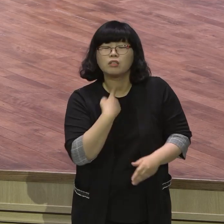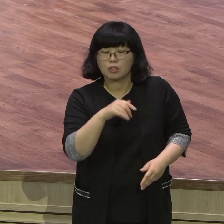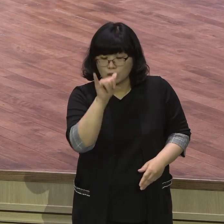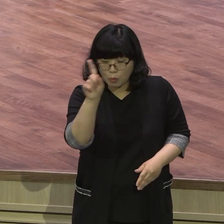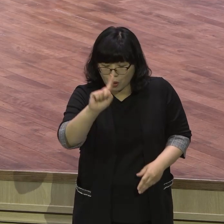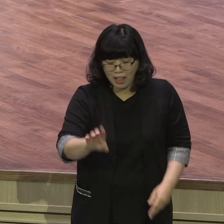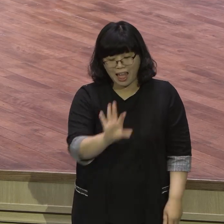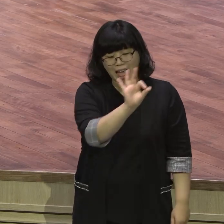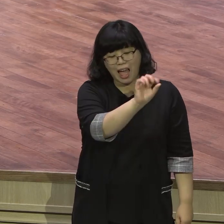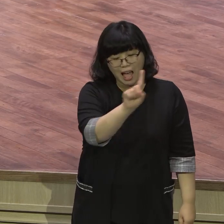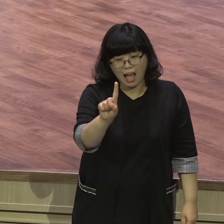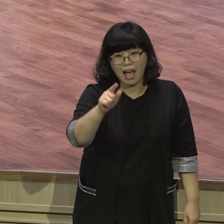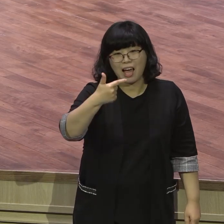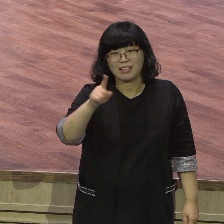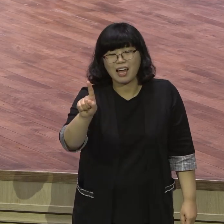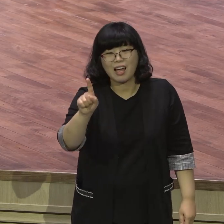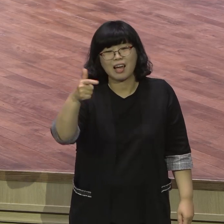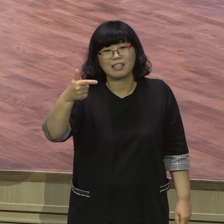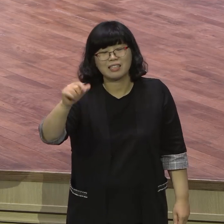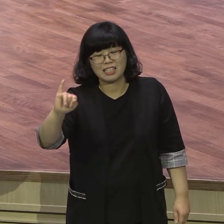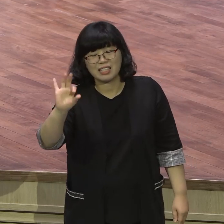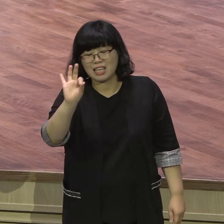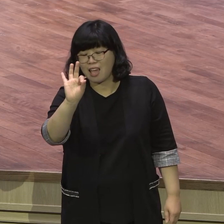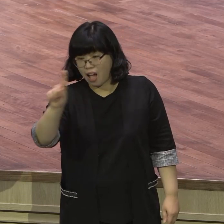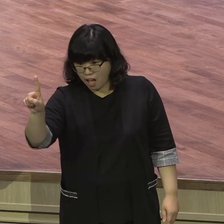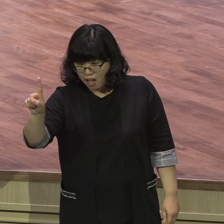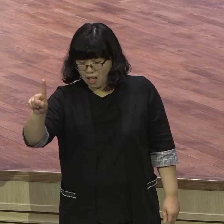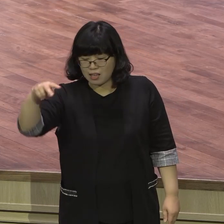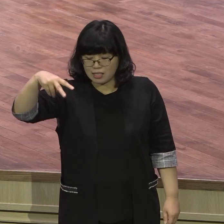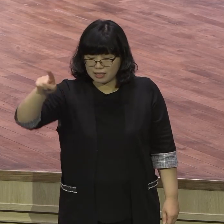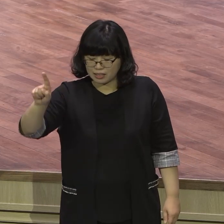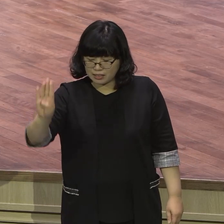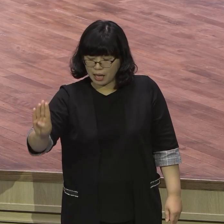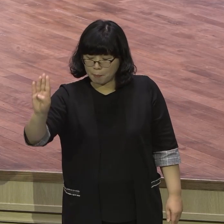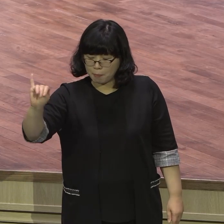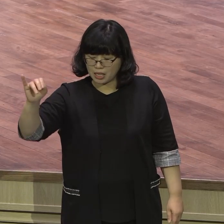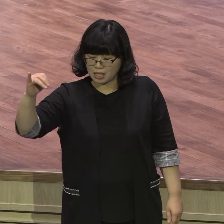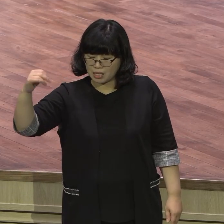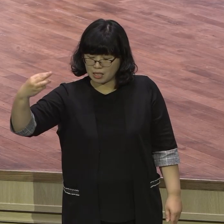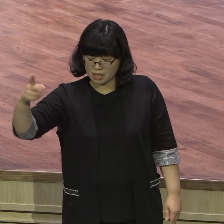한 사람 등기 자리 있으면 다 살 텐데 부부가 똑같아 가지고